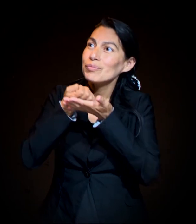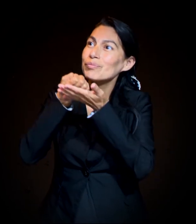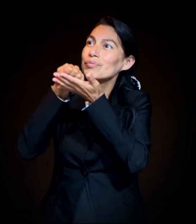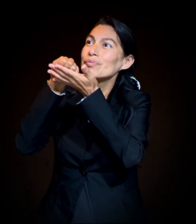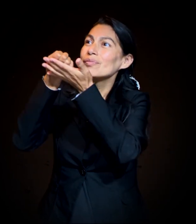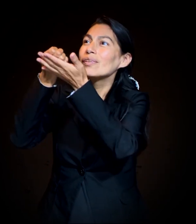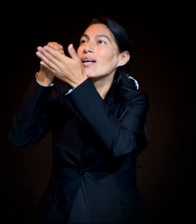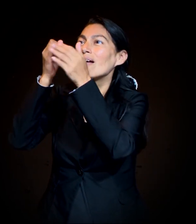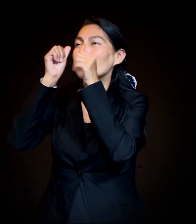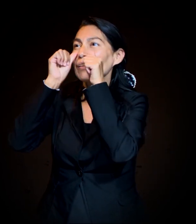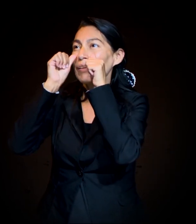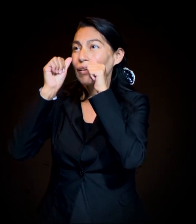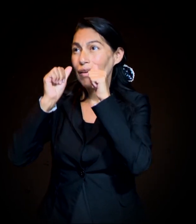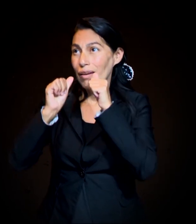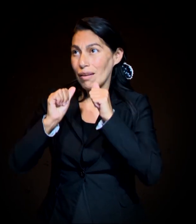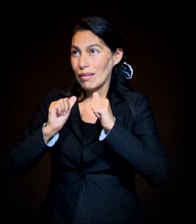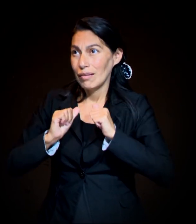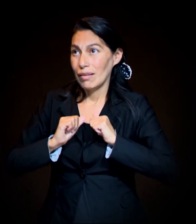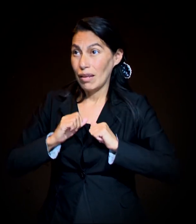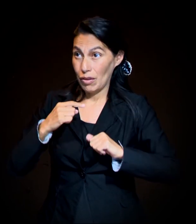no me gusta